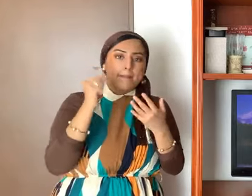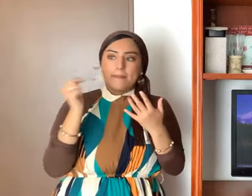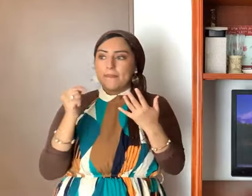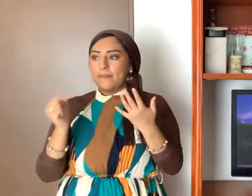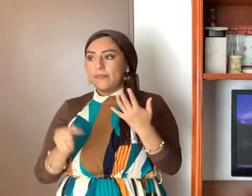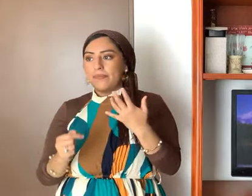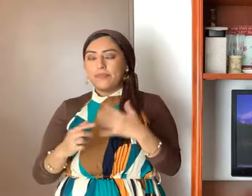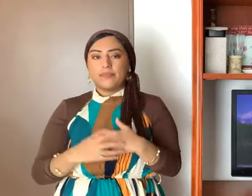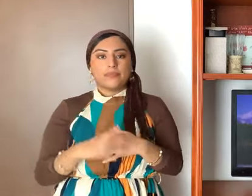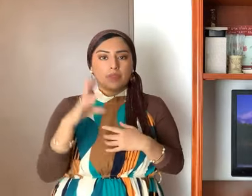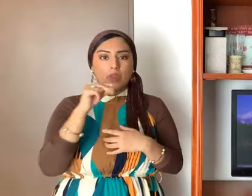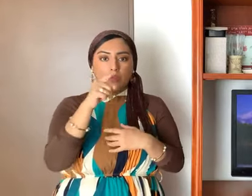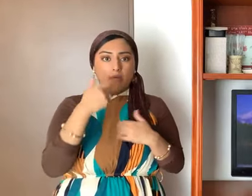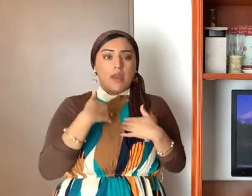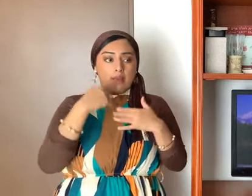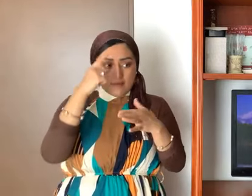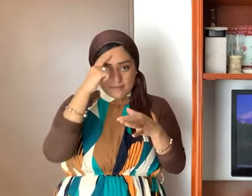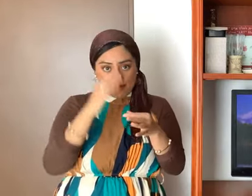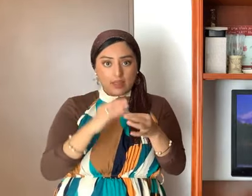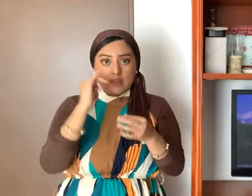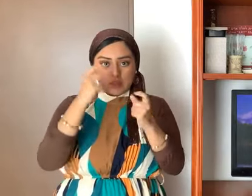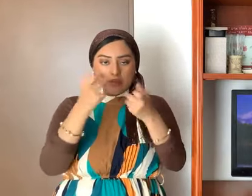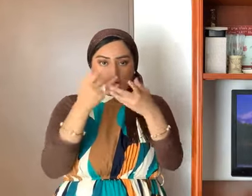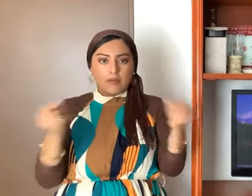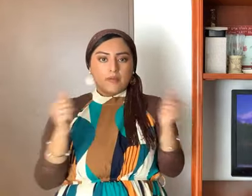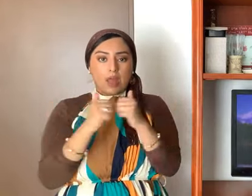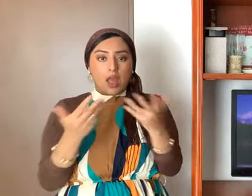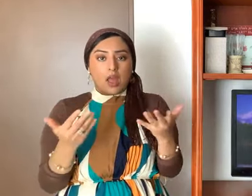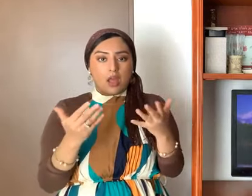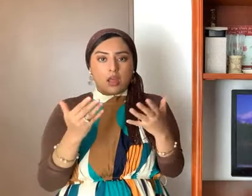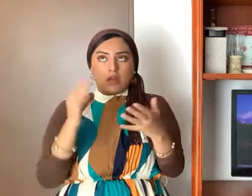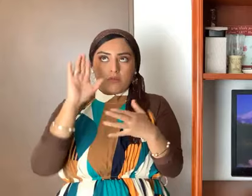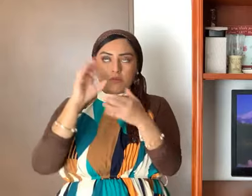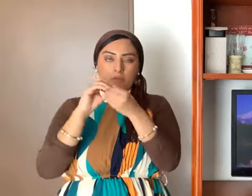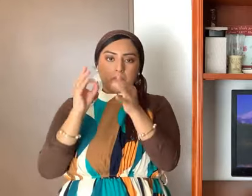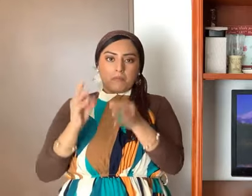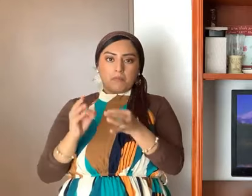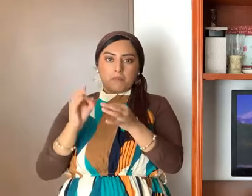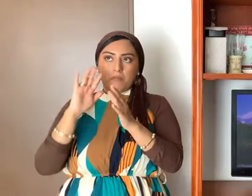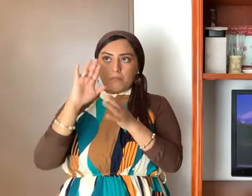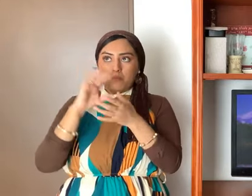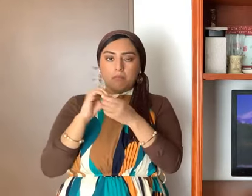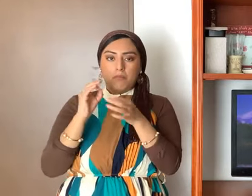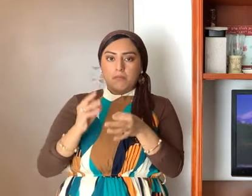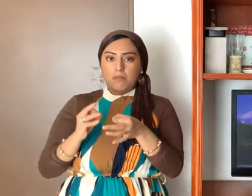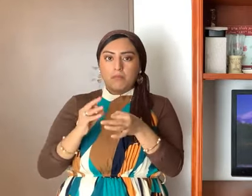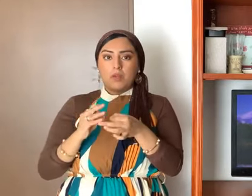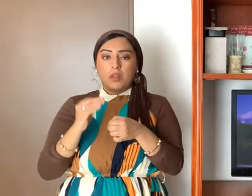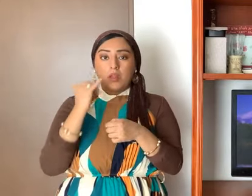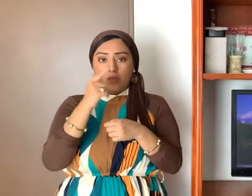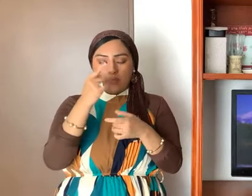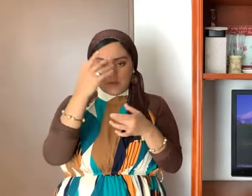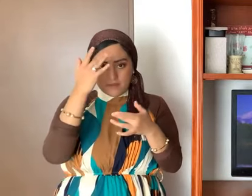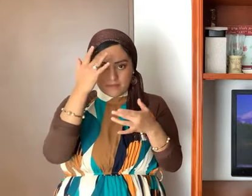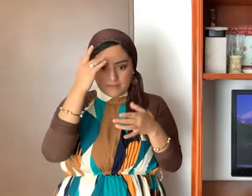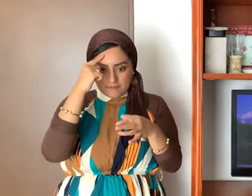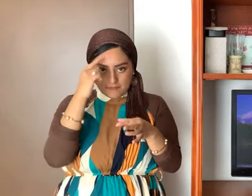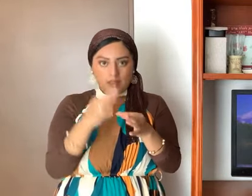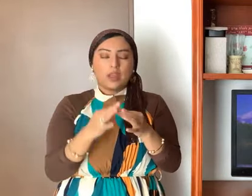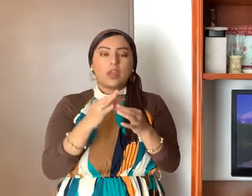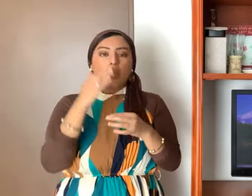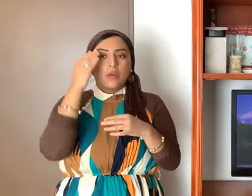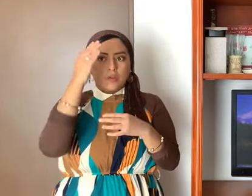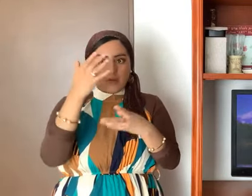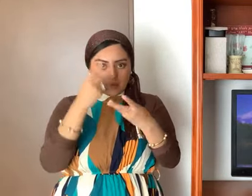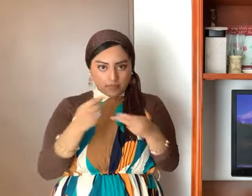No, tú ten fe en que el Eterno te va a sanar. ¿Cómo lo hará? Eso depende de Él. Eso depende de Él. Tú ten fe en que estarás